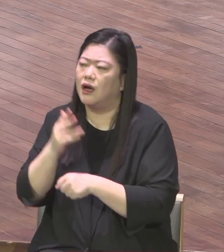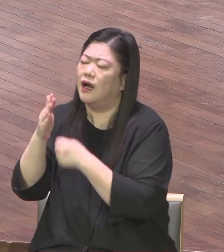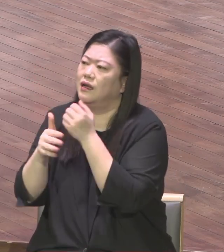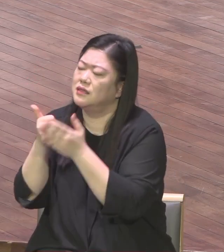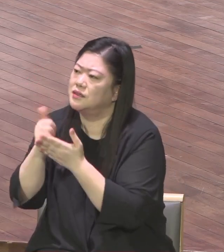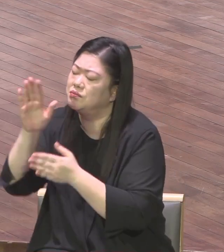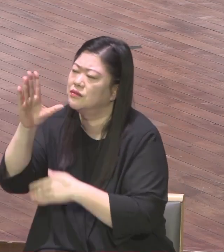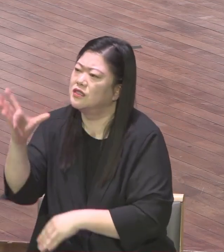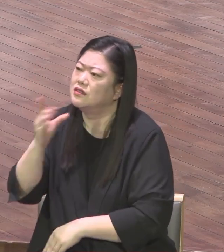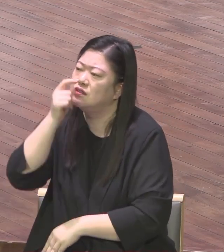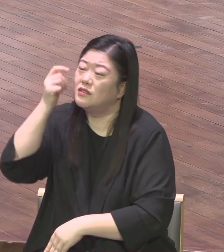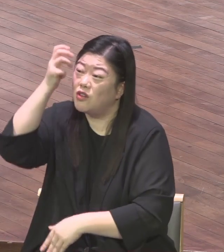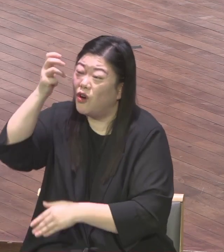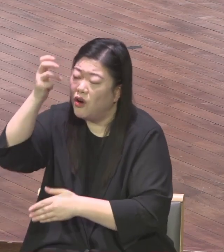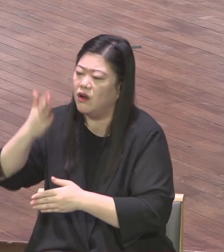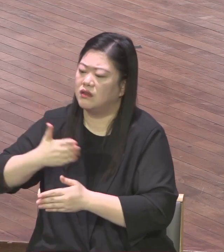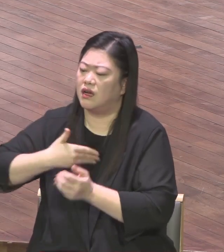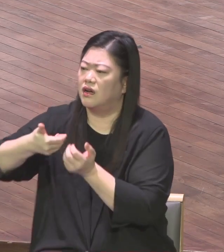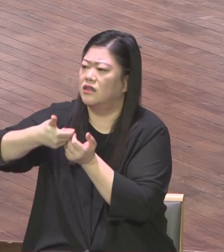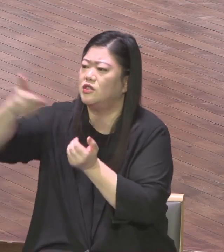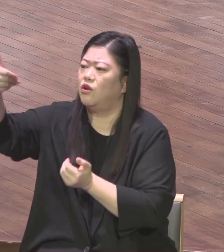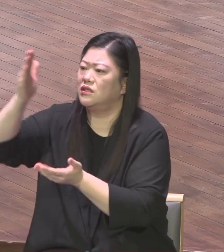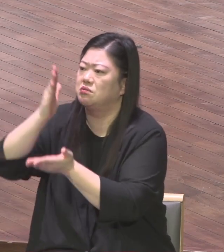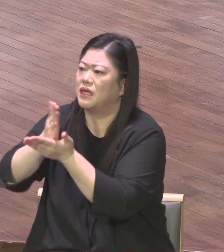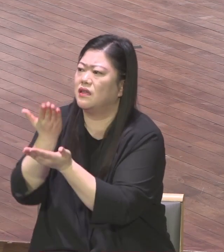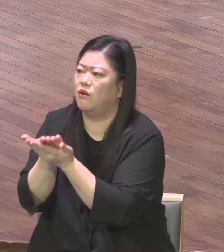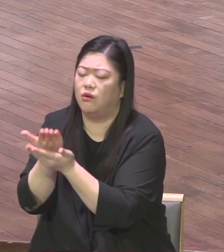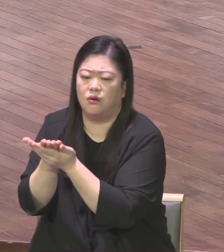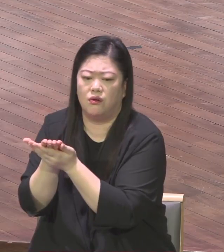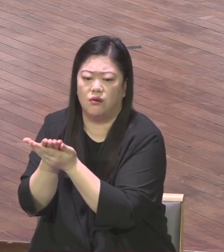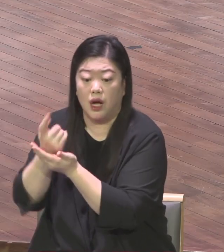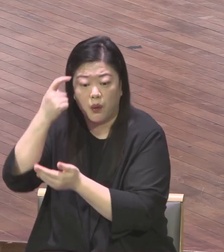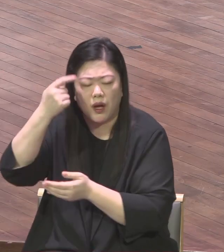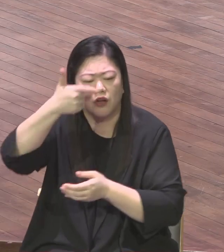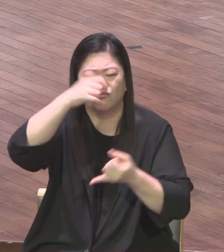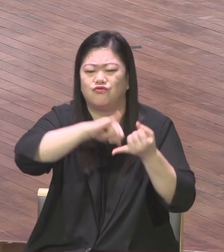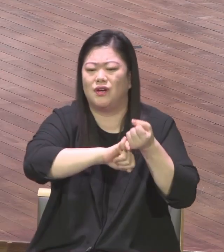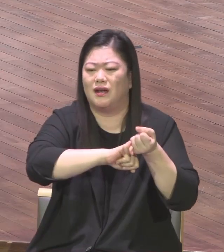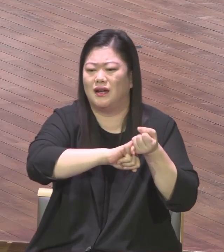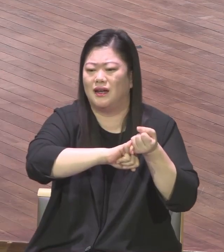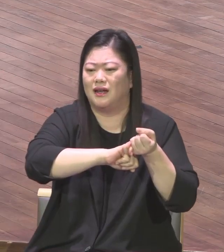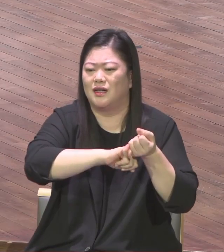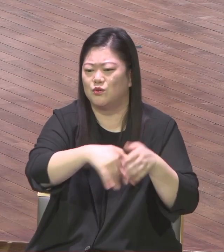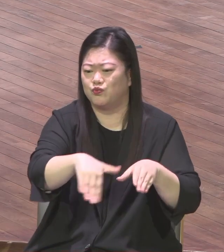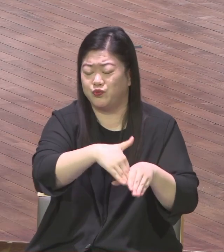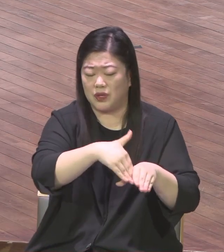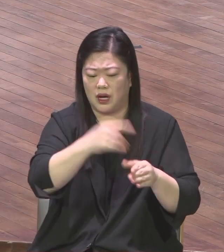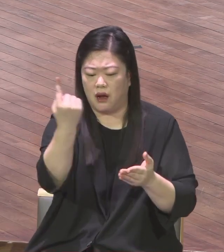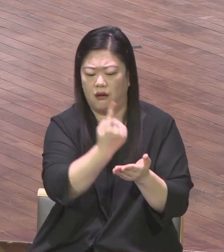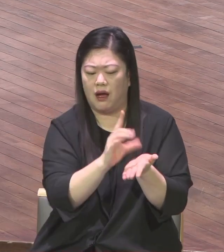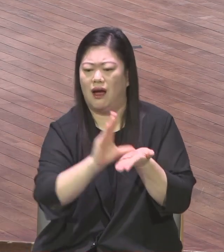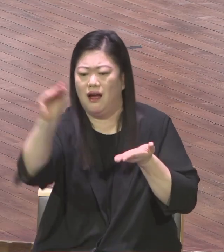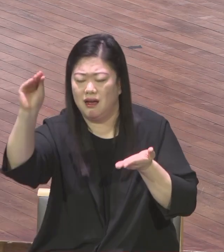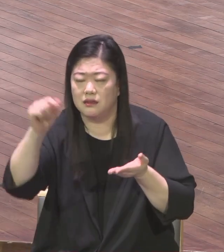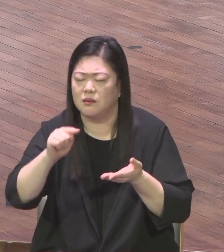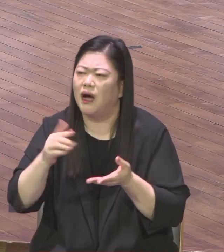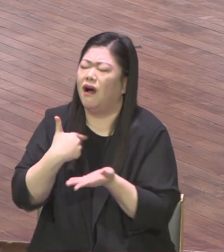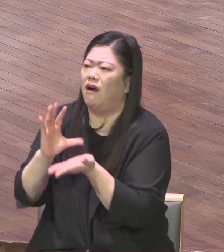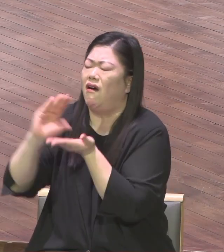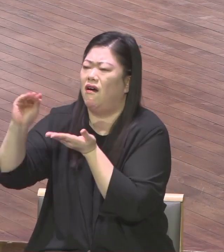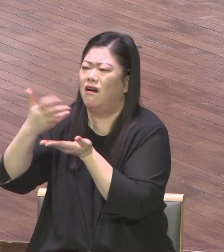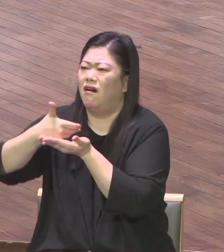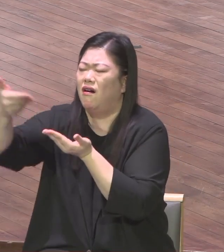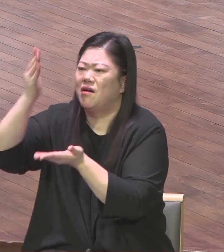성령을 내게서 거두지 마시고 그랬어요. 그게 다윗의 제일 두려운 부분이었어요. 그래서 오셨다가 가시기